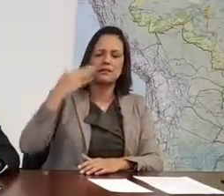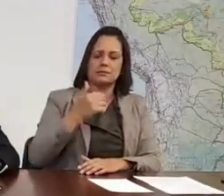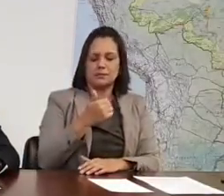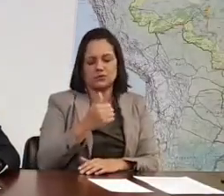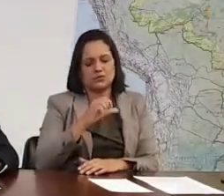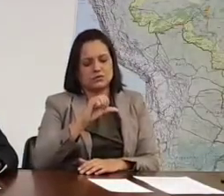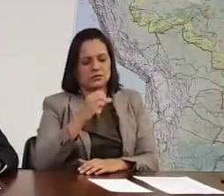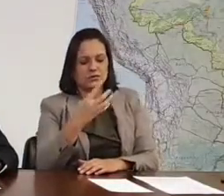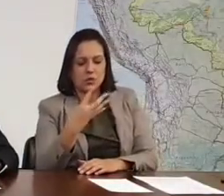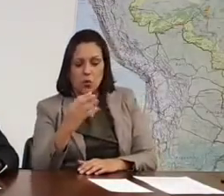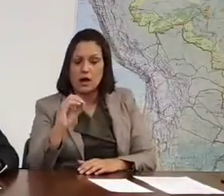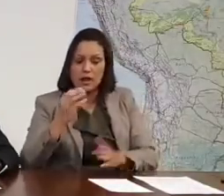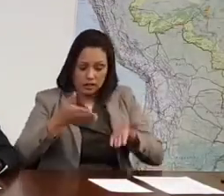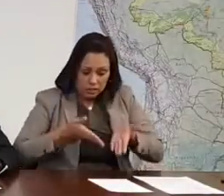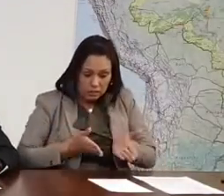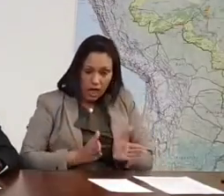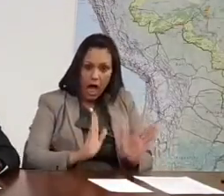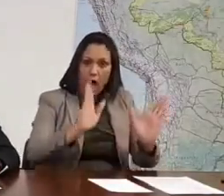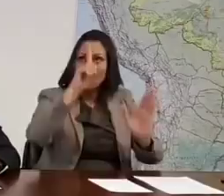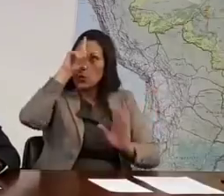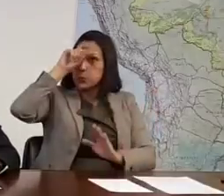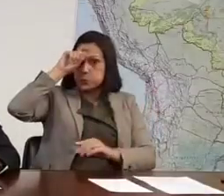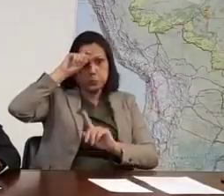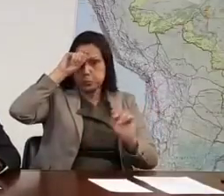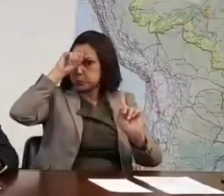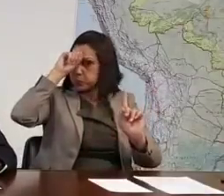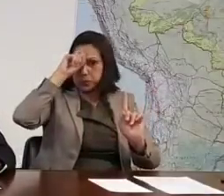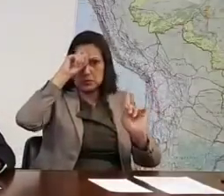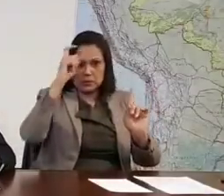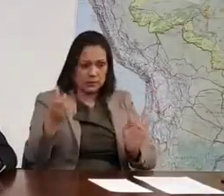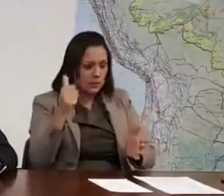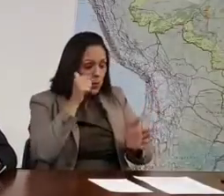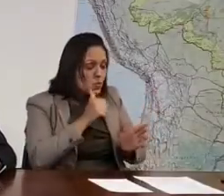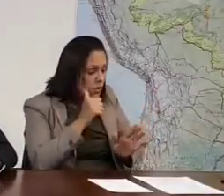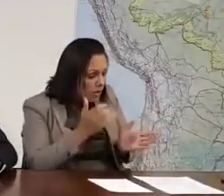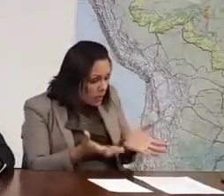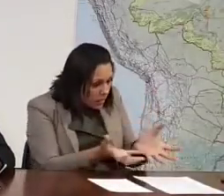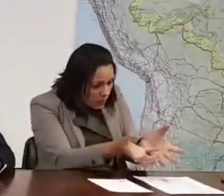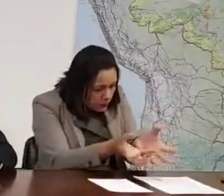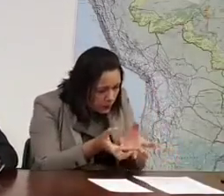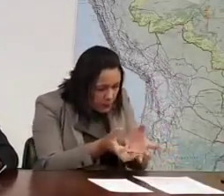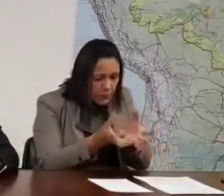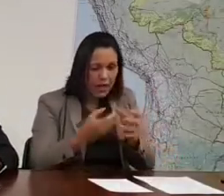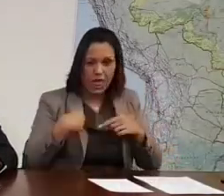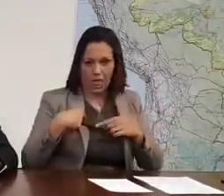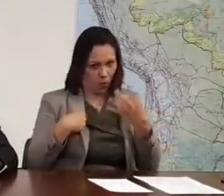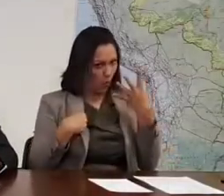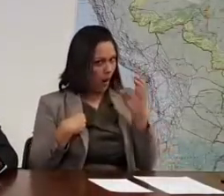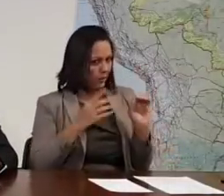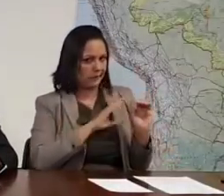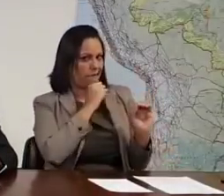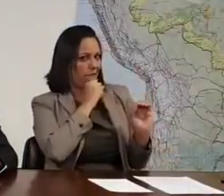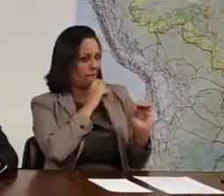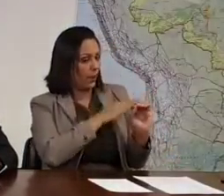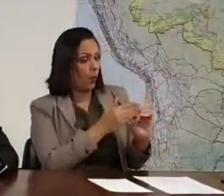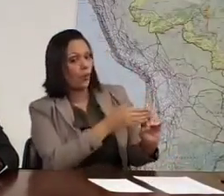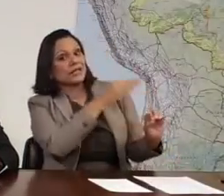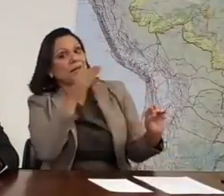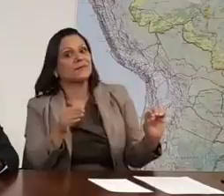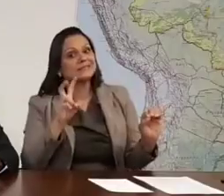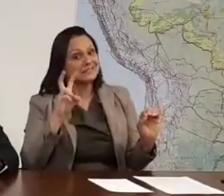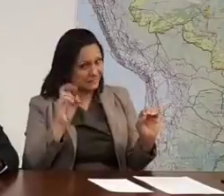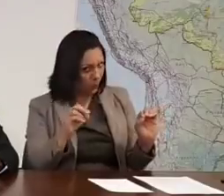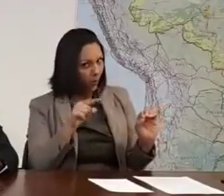mundo pelas mãos de uma parteira. Uma parteira, né? Quem é dessa época é só um pouquinho depois. Nos anos 50, mas vai